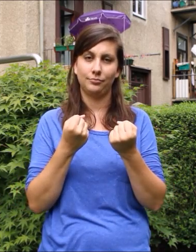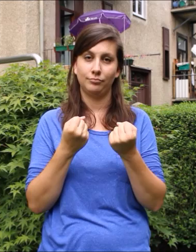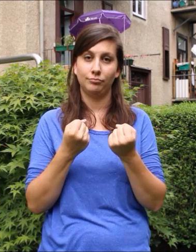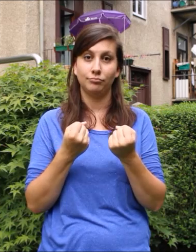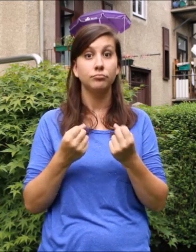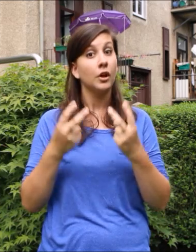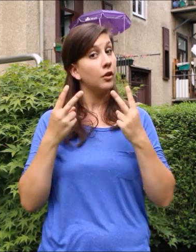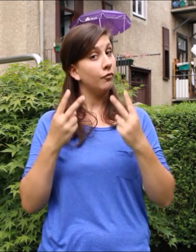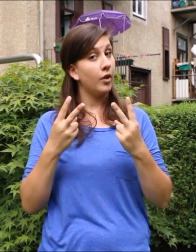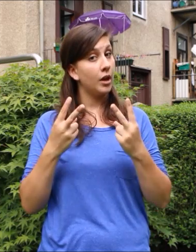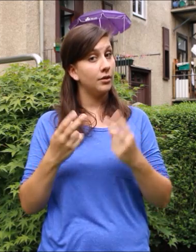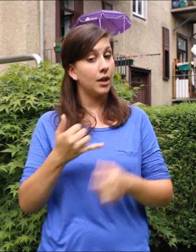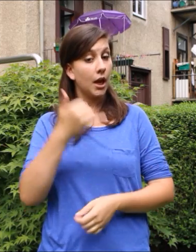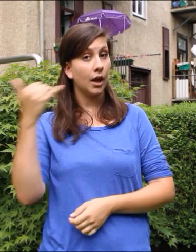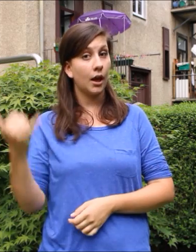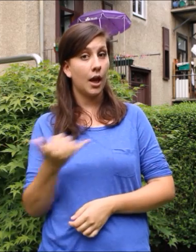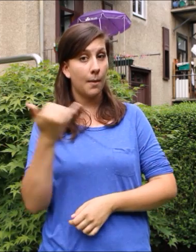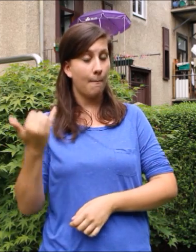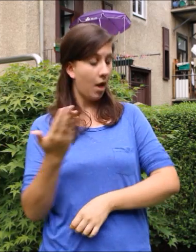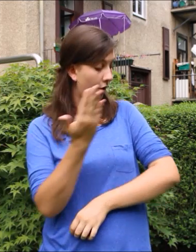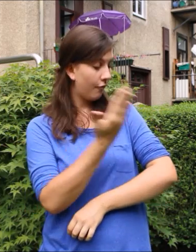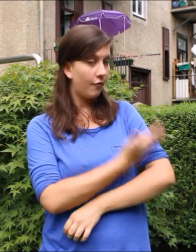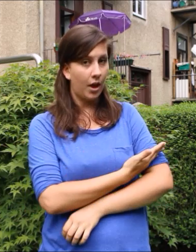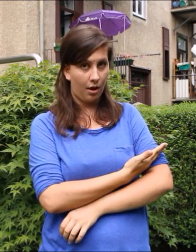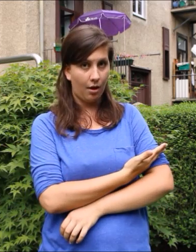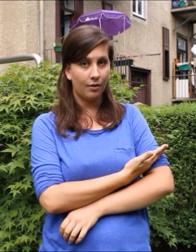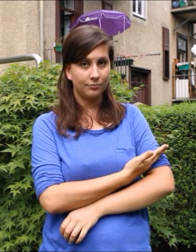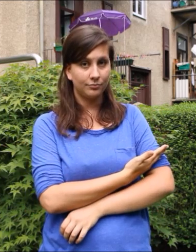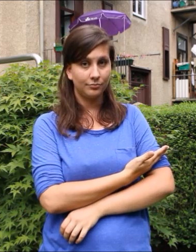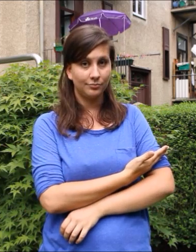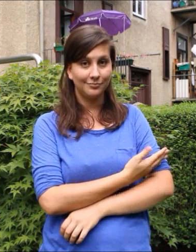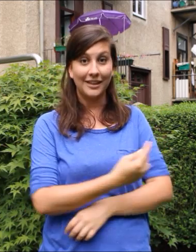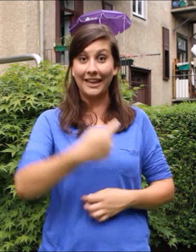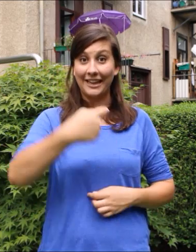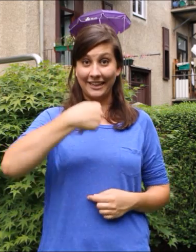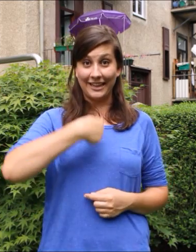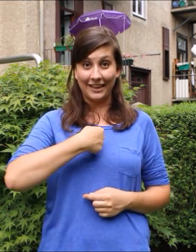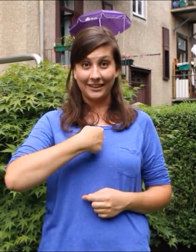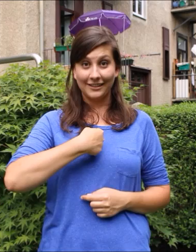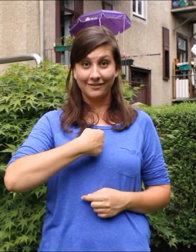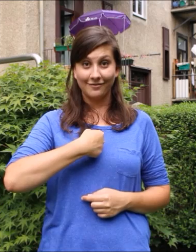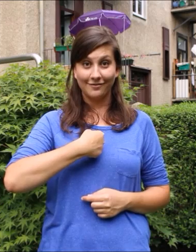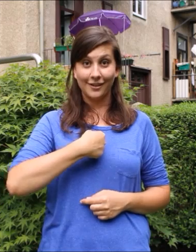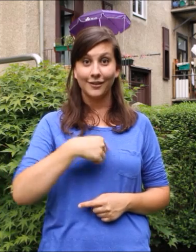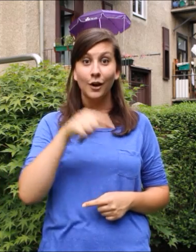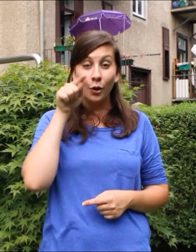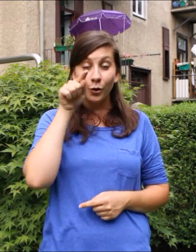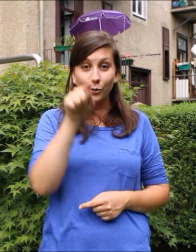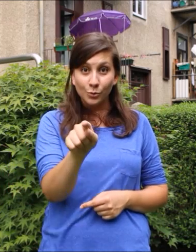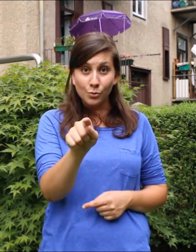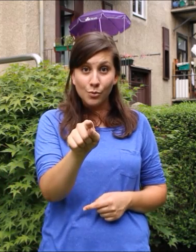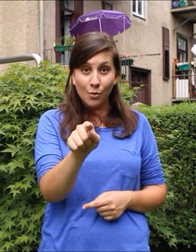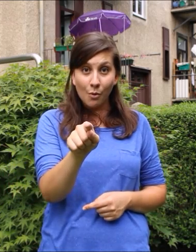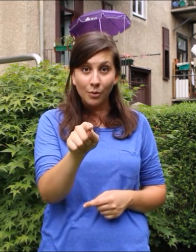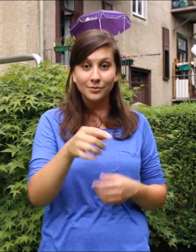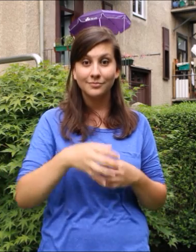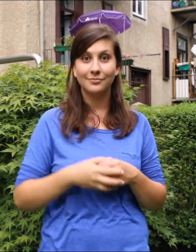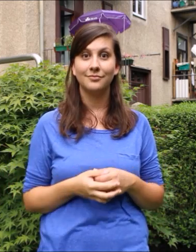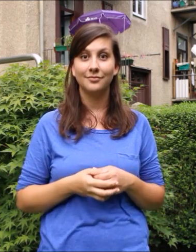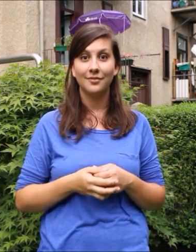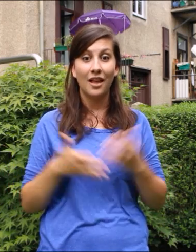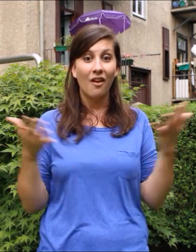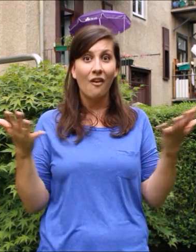Das heißt Zeit, du jedem Pferd Das heißt ich und das heißt du